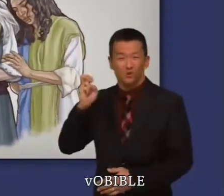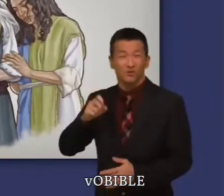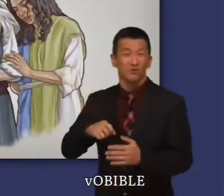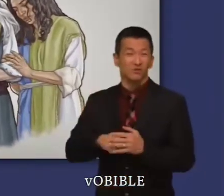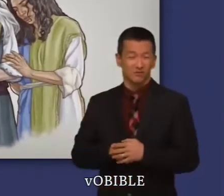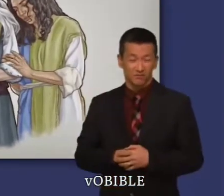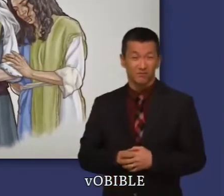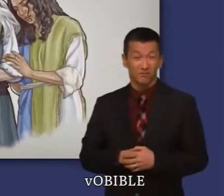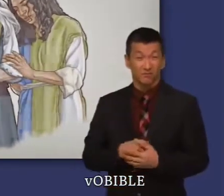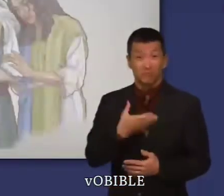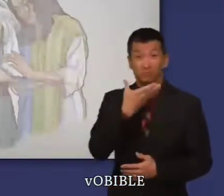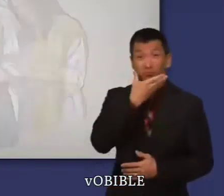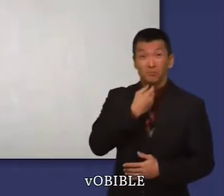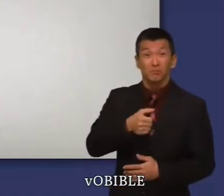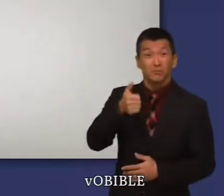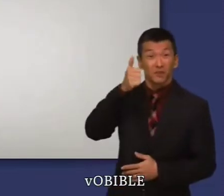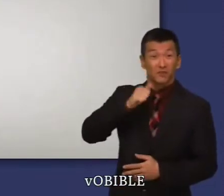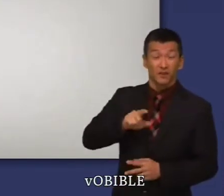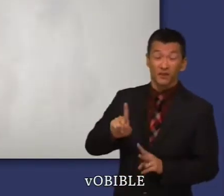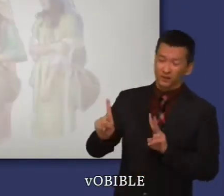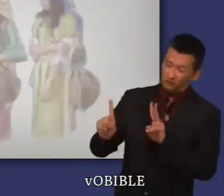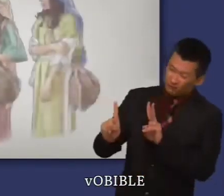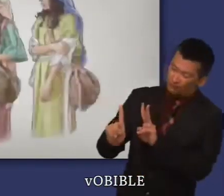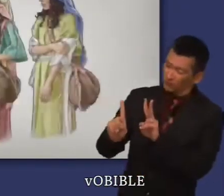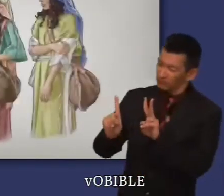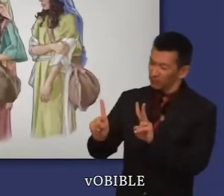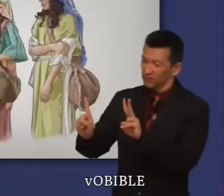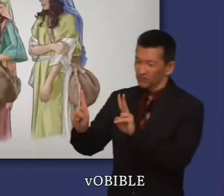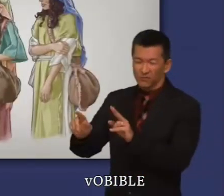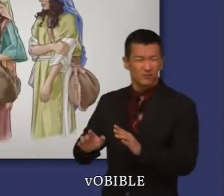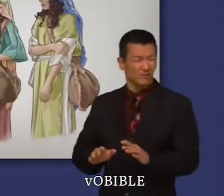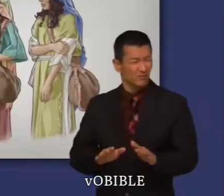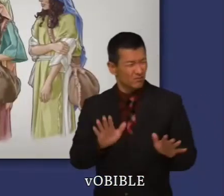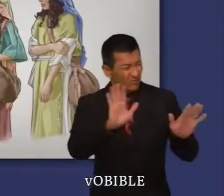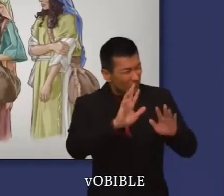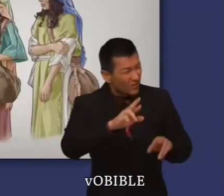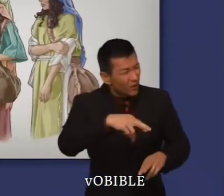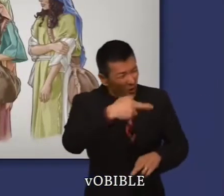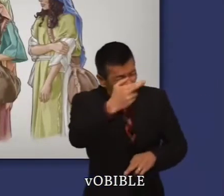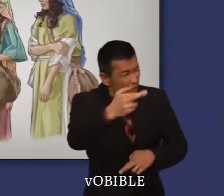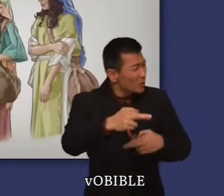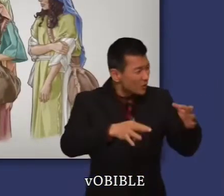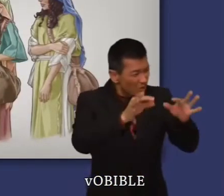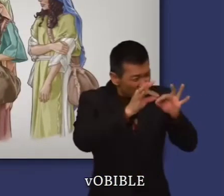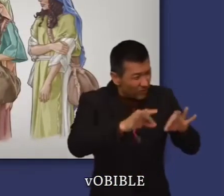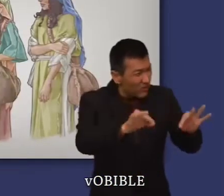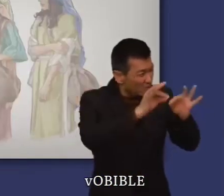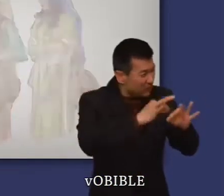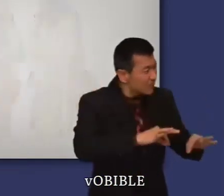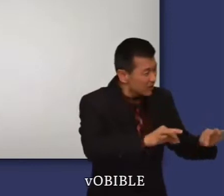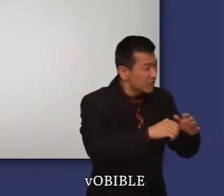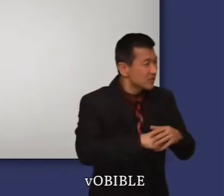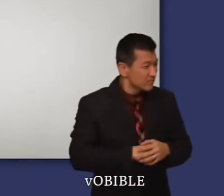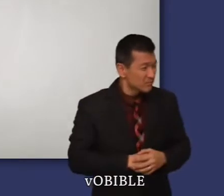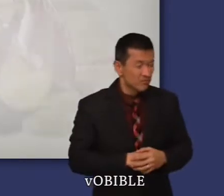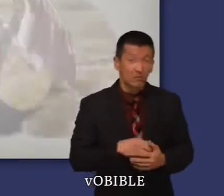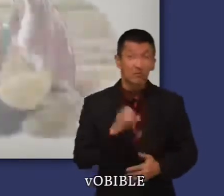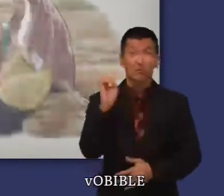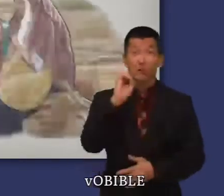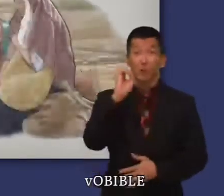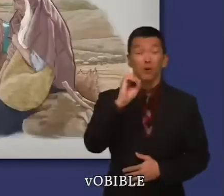de Moab. En Moab, Élimélec meurt. Ses fils, Malon et Kilion, se marient avec des